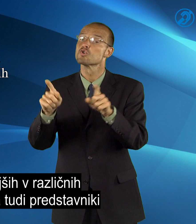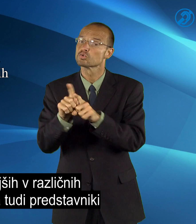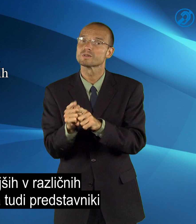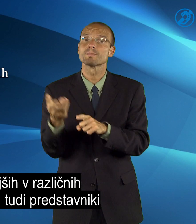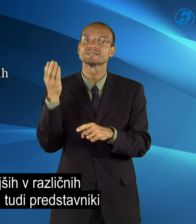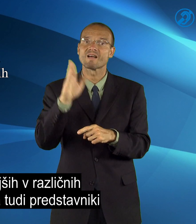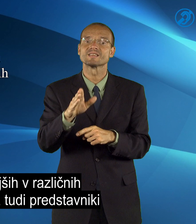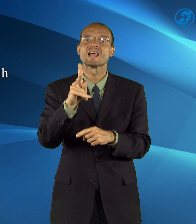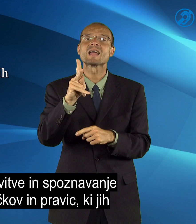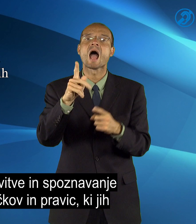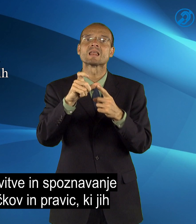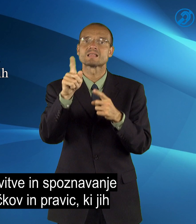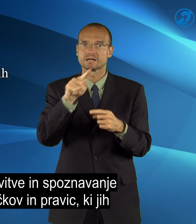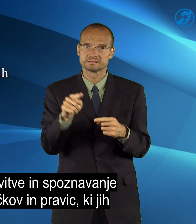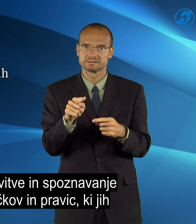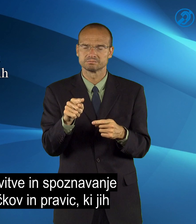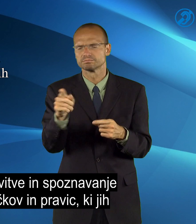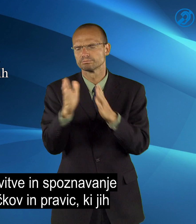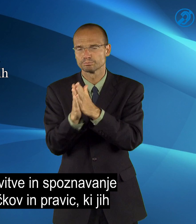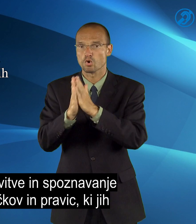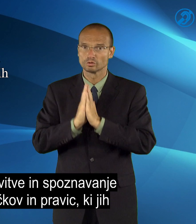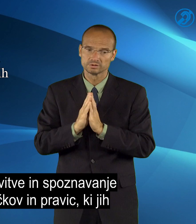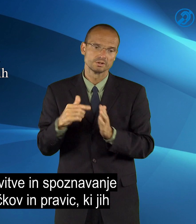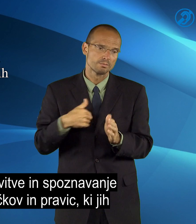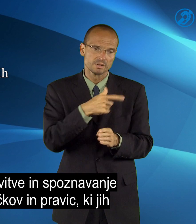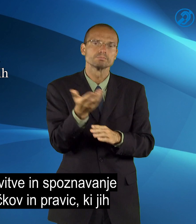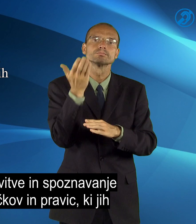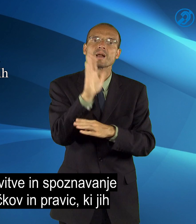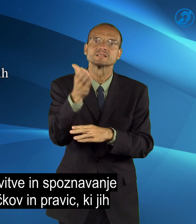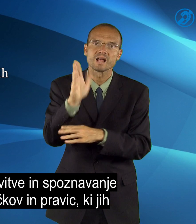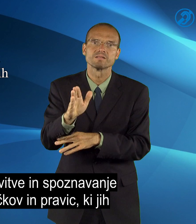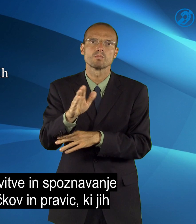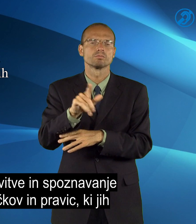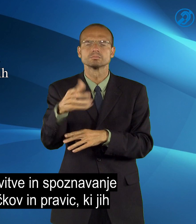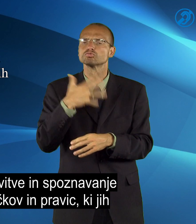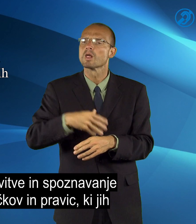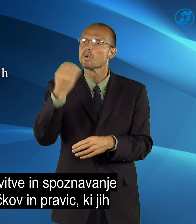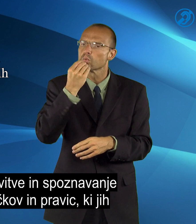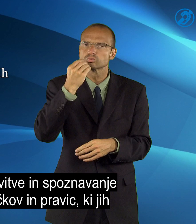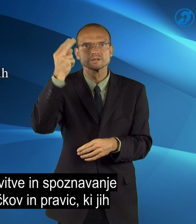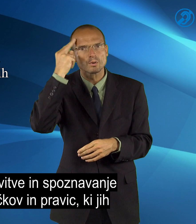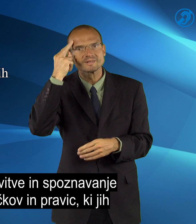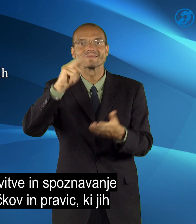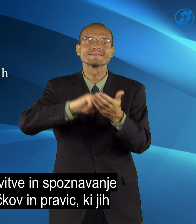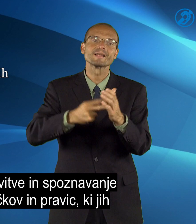za predstavitve in spoznavanje tehničnih pripomočkov in pravic, ki jih imajo osebe s slušnim aparatom.